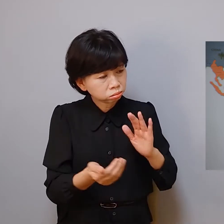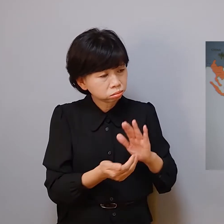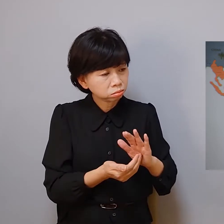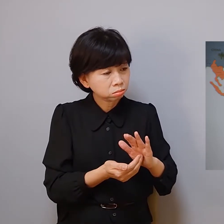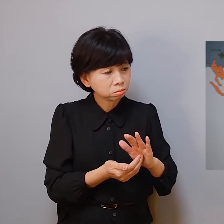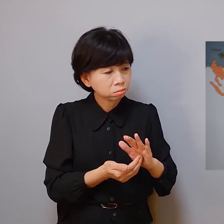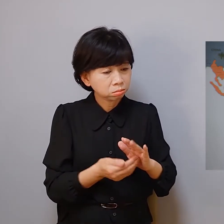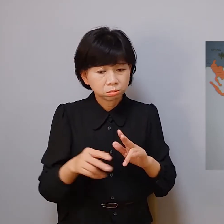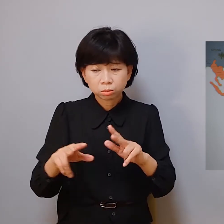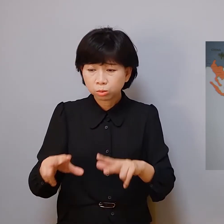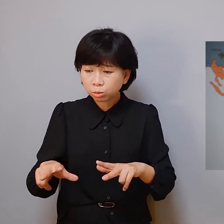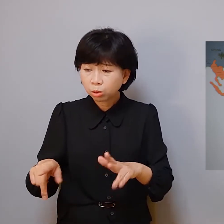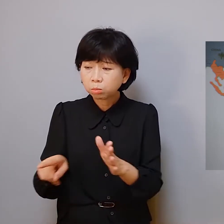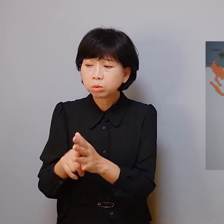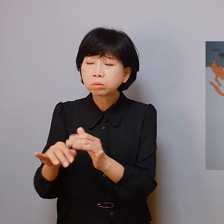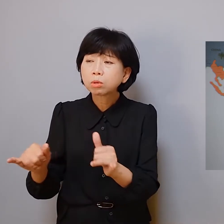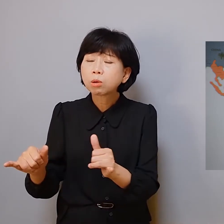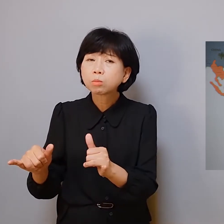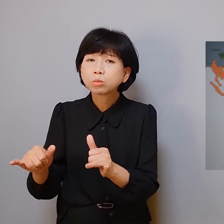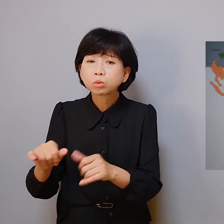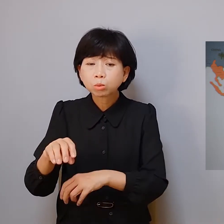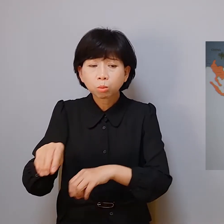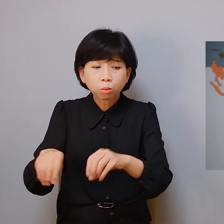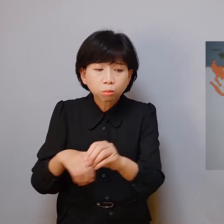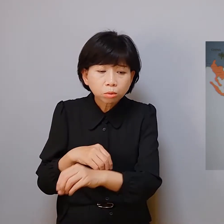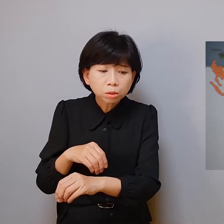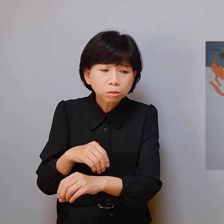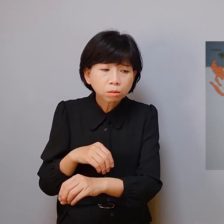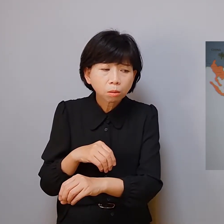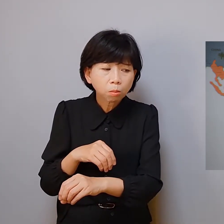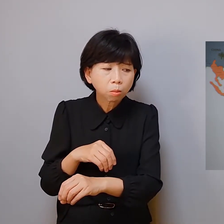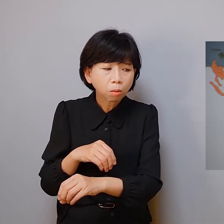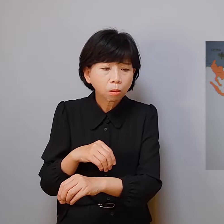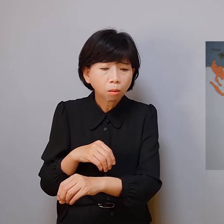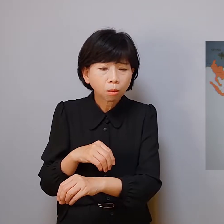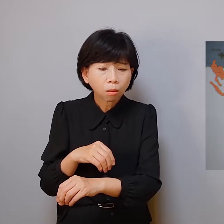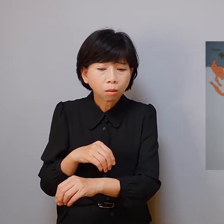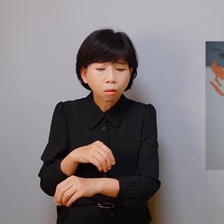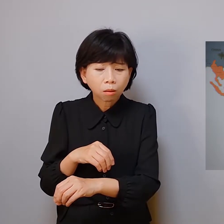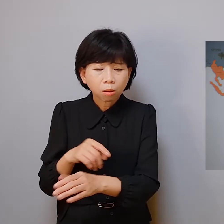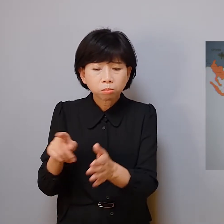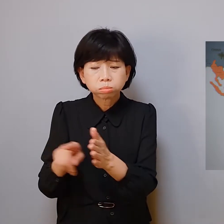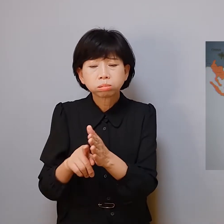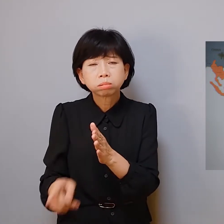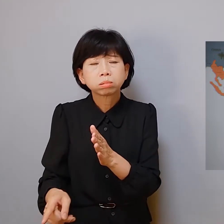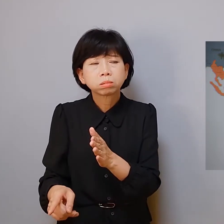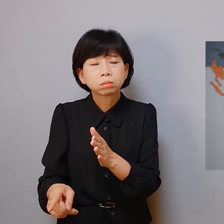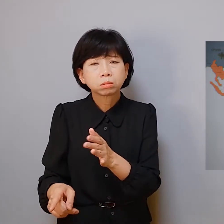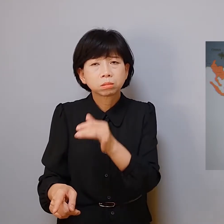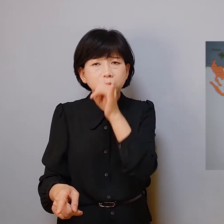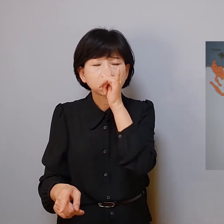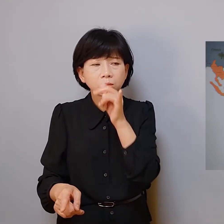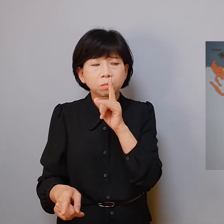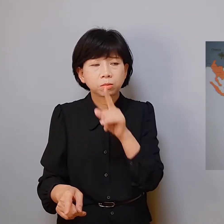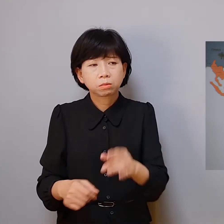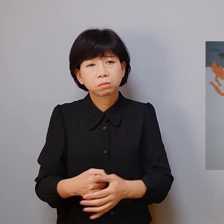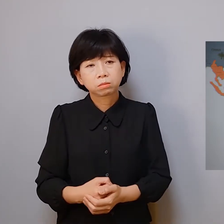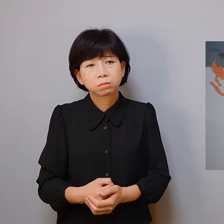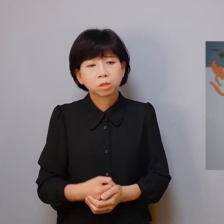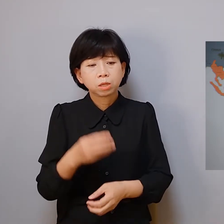보고 우리가 지금 흔들리고 있다. 시편 73편의 주된 메시지의